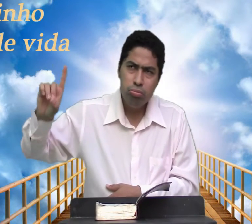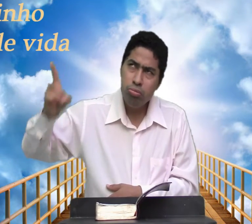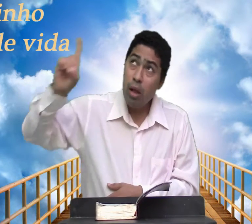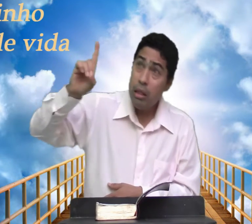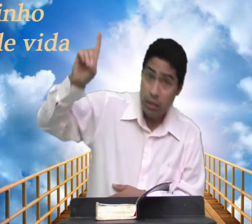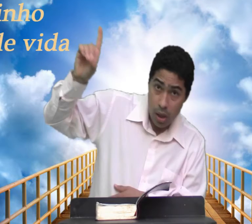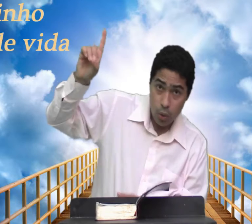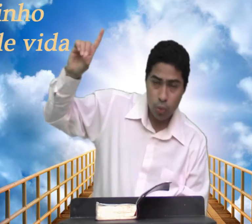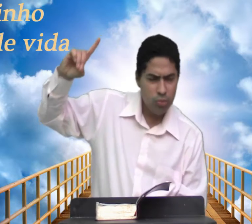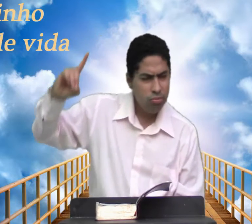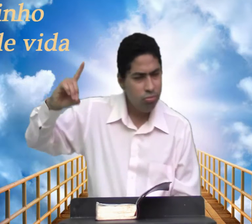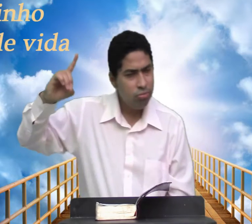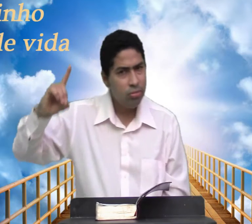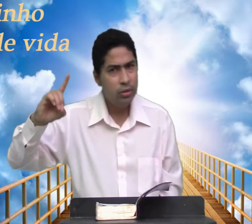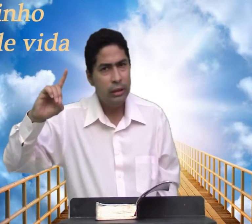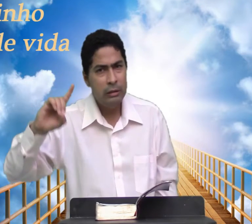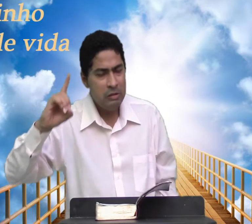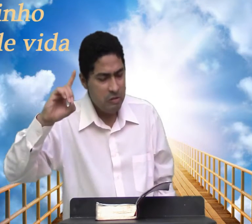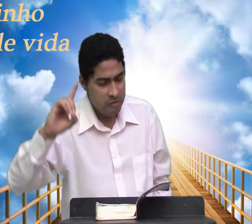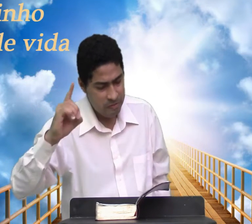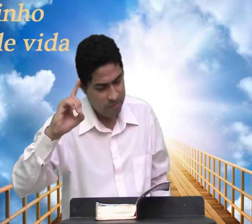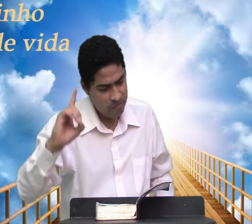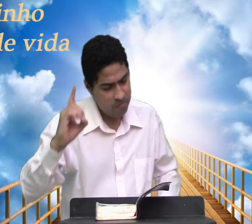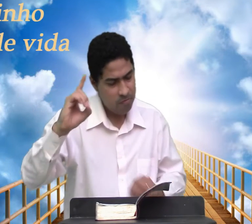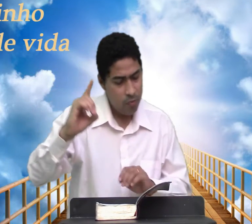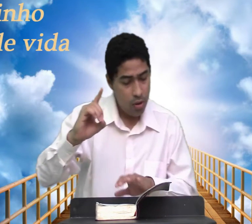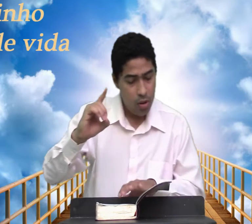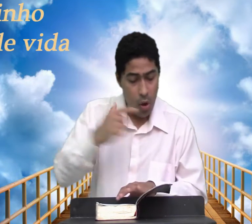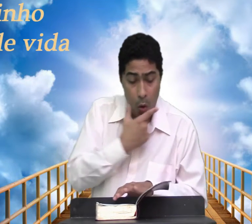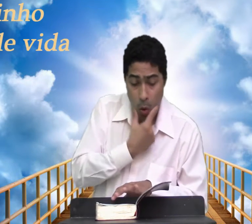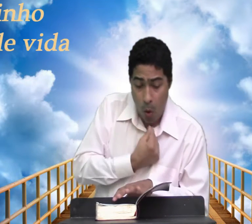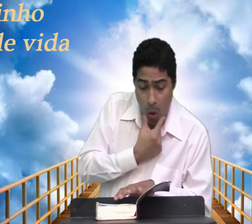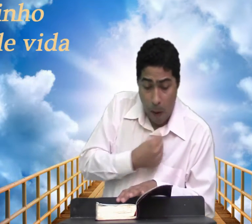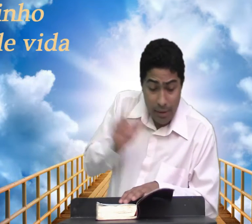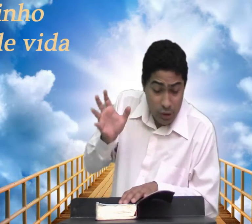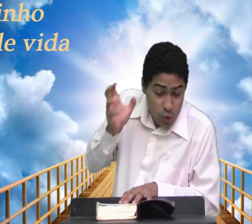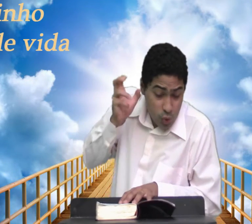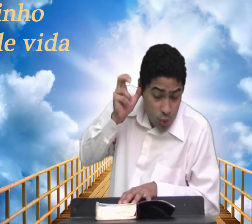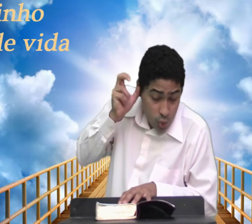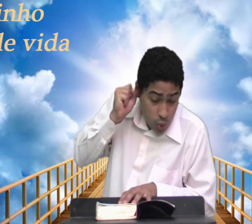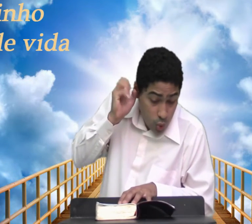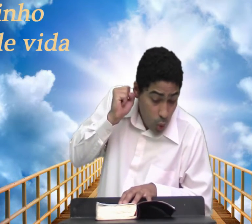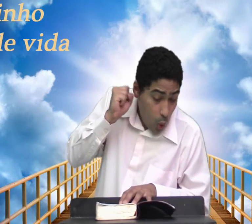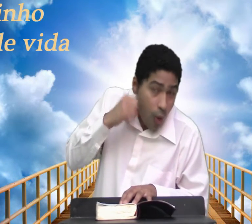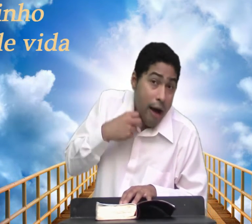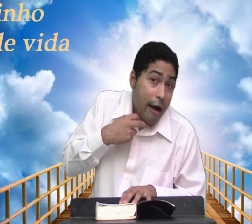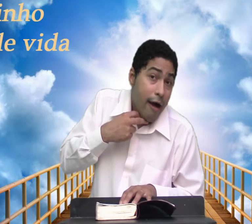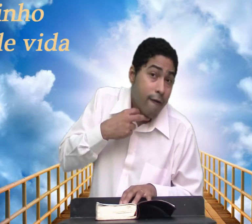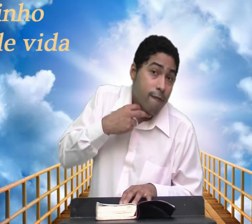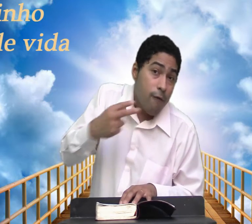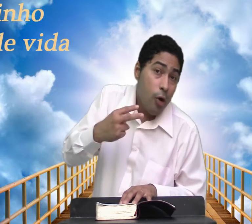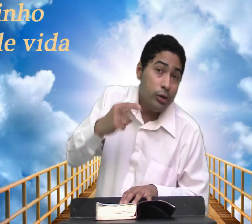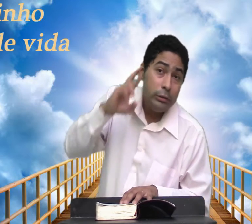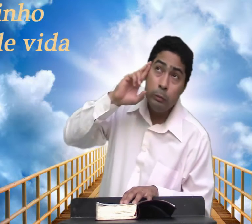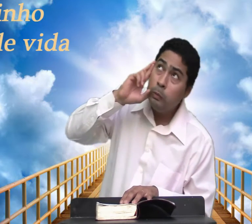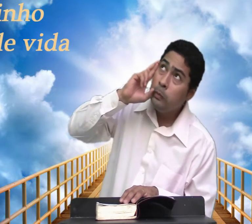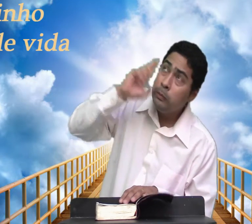andando pelo jardim, o homem ouvia a voz do Senhor e ele fez o quê? Ele,